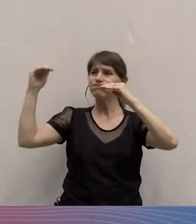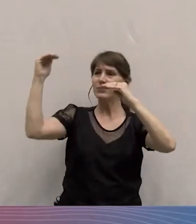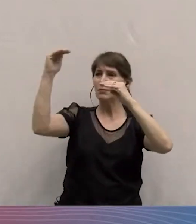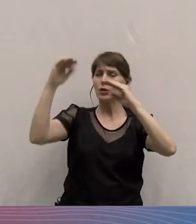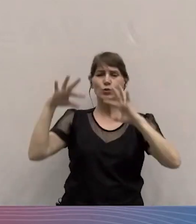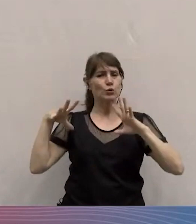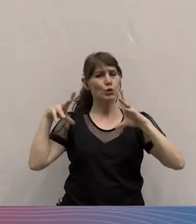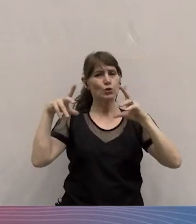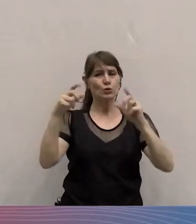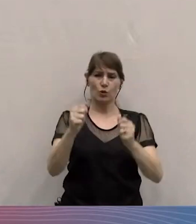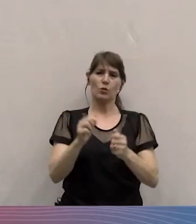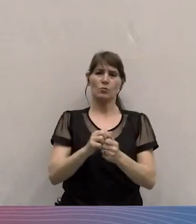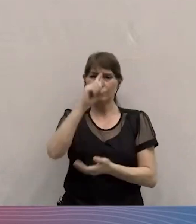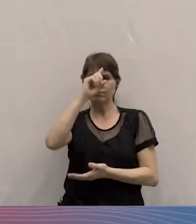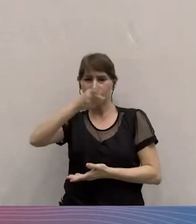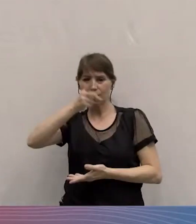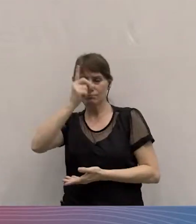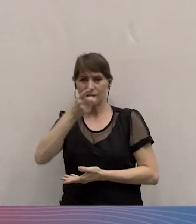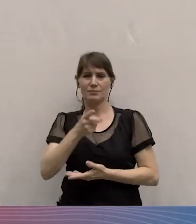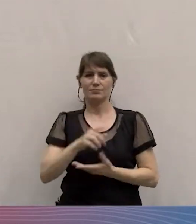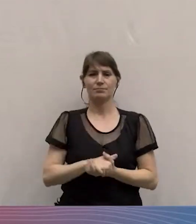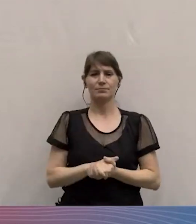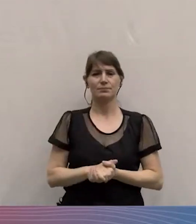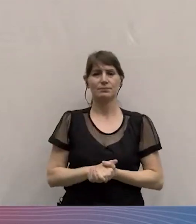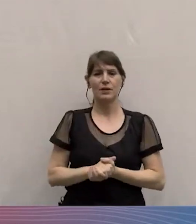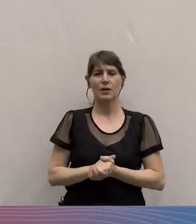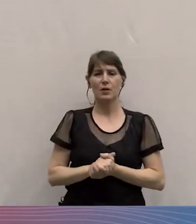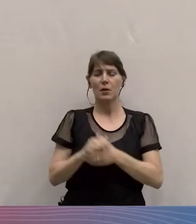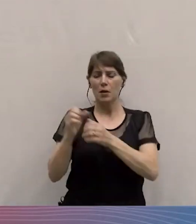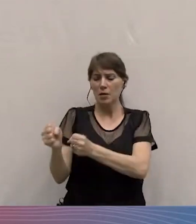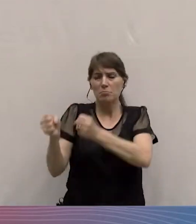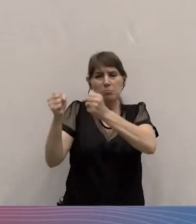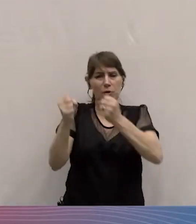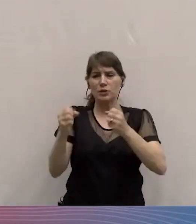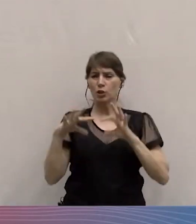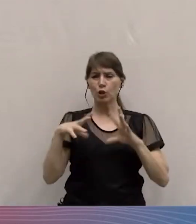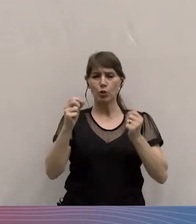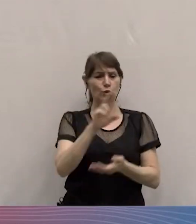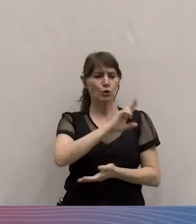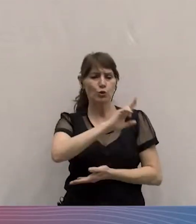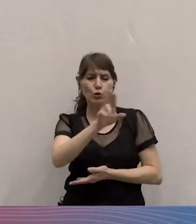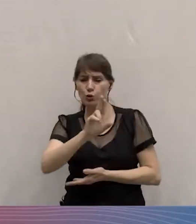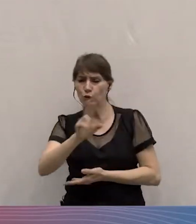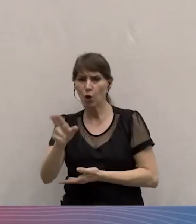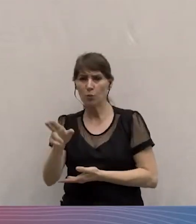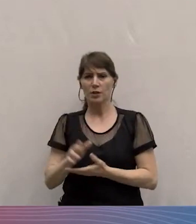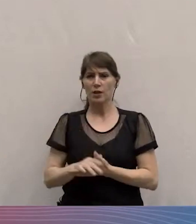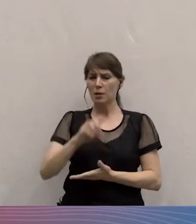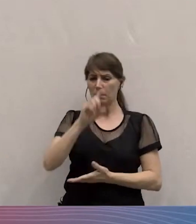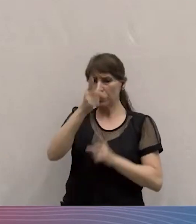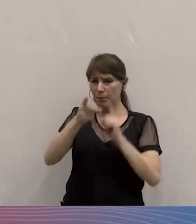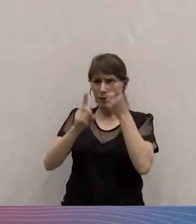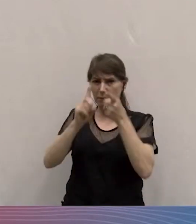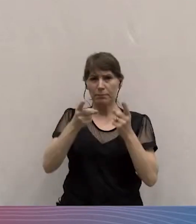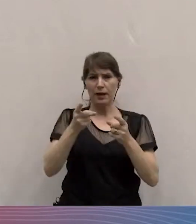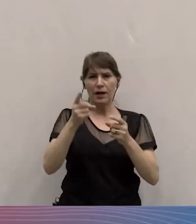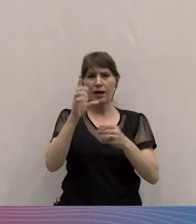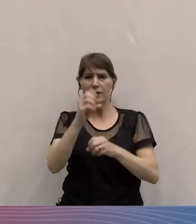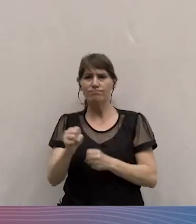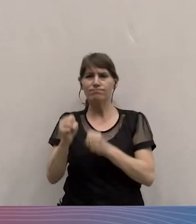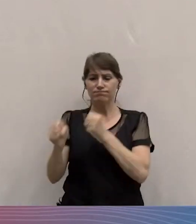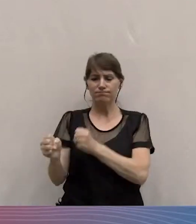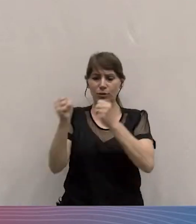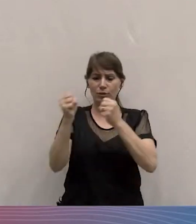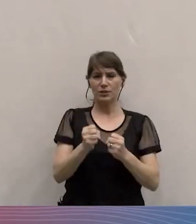o principado, de toda a autoridade, de todo o poder, de todo o nome, de todo o domínio. E não